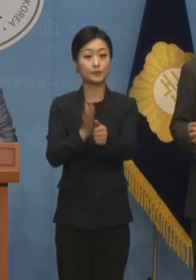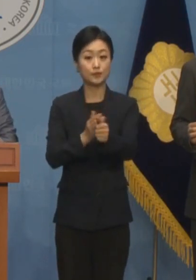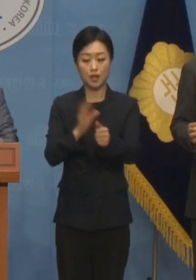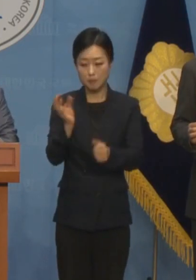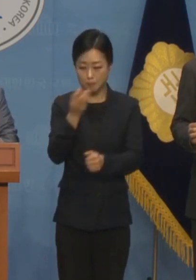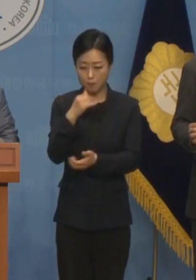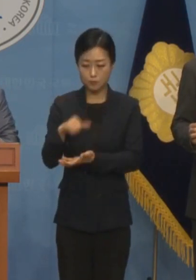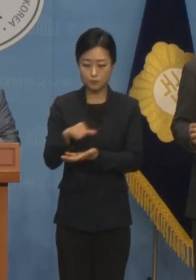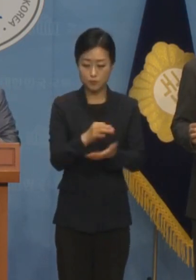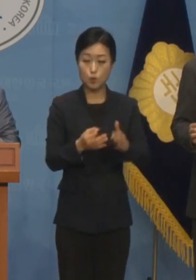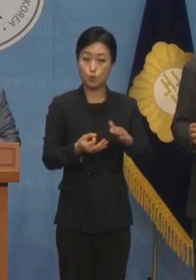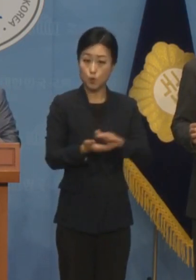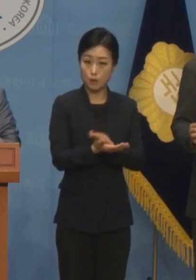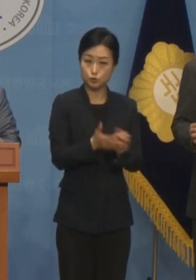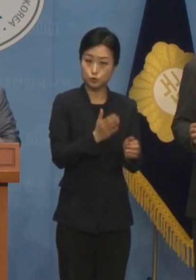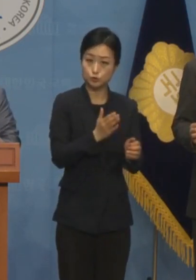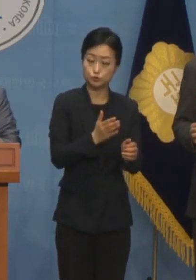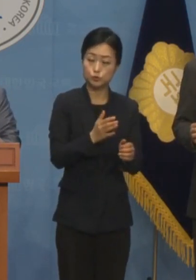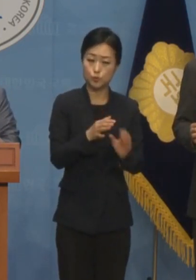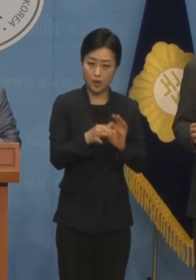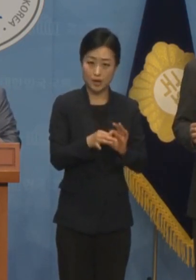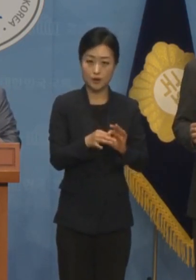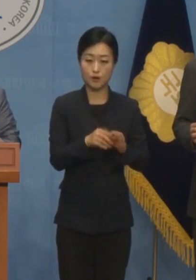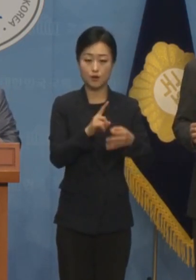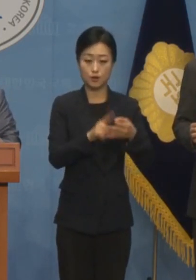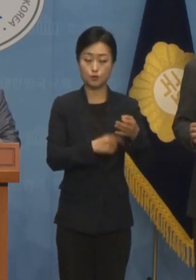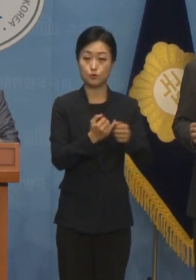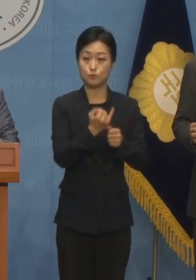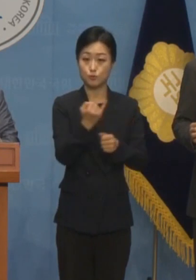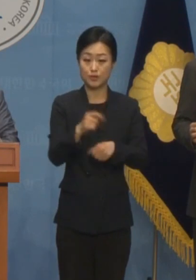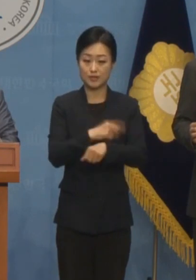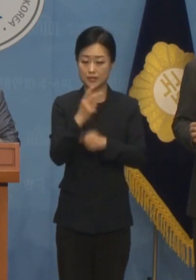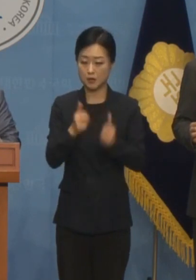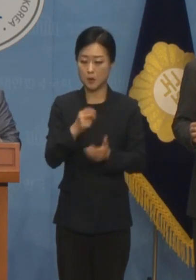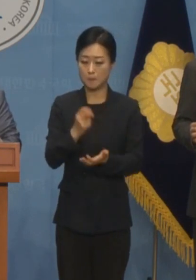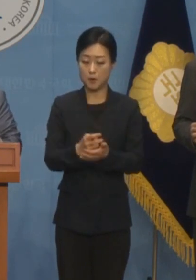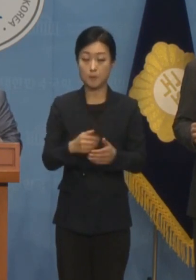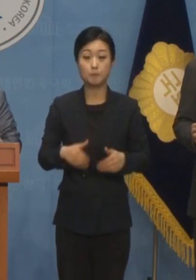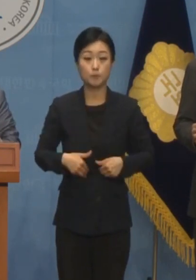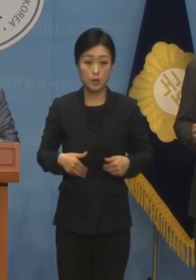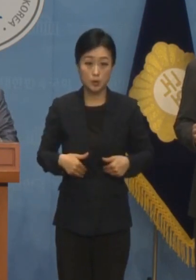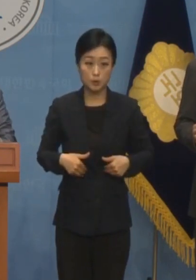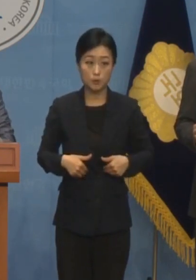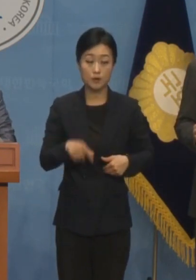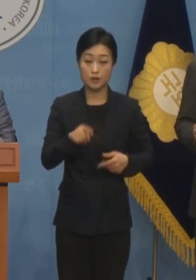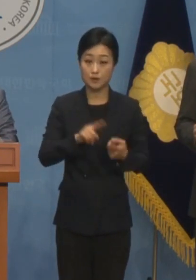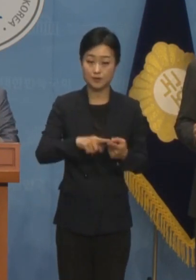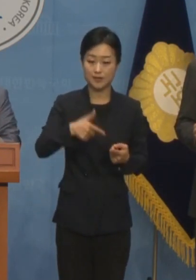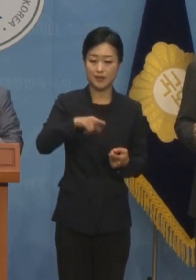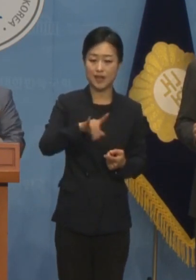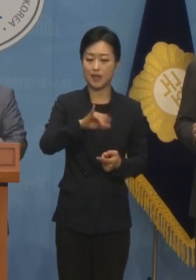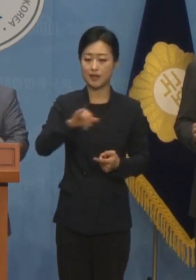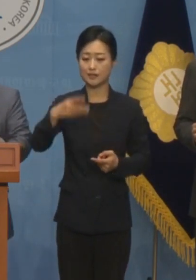뇌물 수수까지 판단해서 이건 김건희 특검법이 반드시 필요하고 김건희 리스크가 아니라 김건희